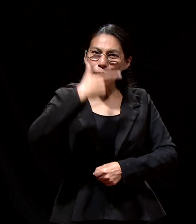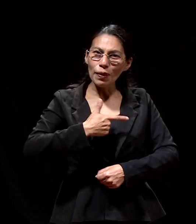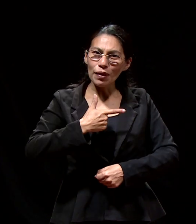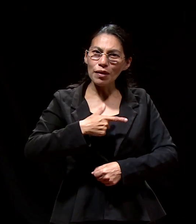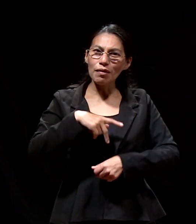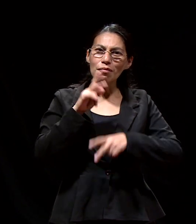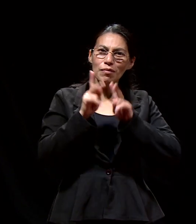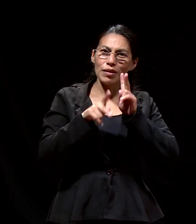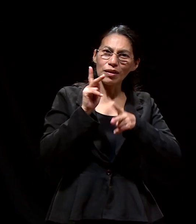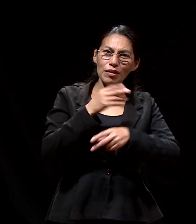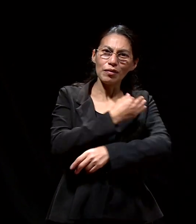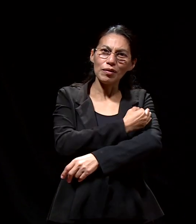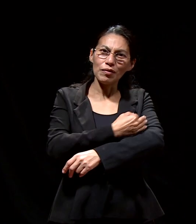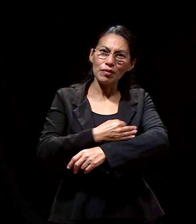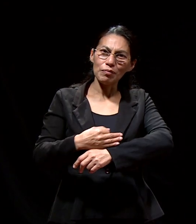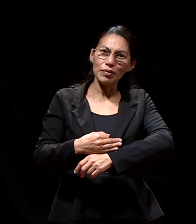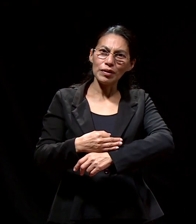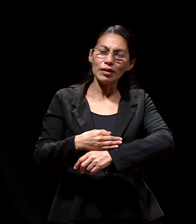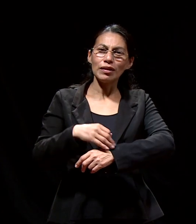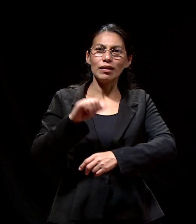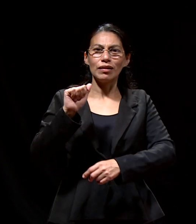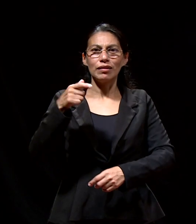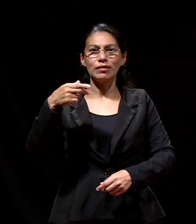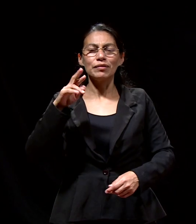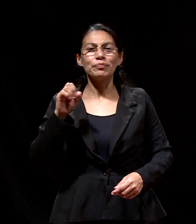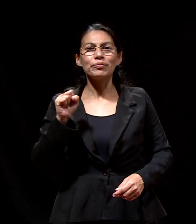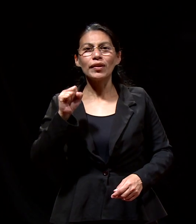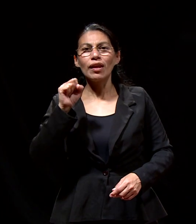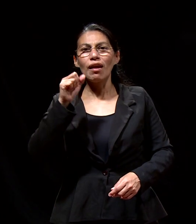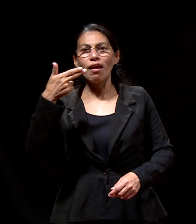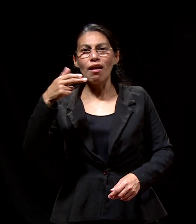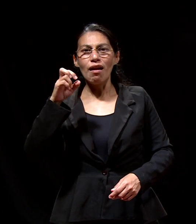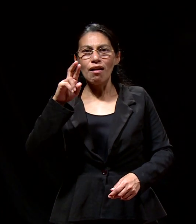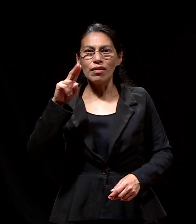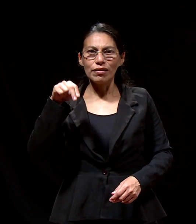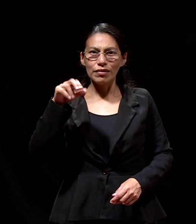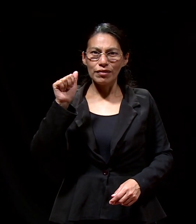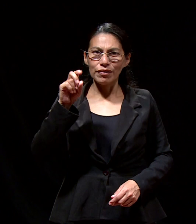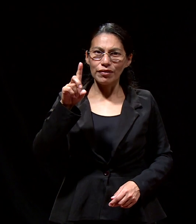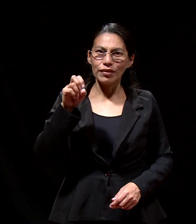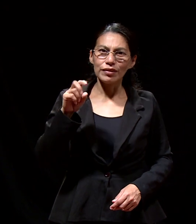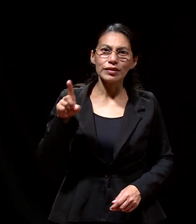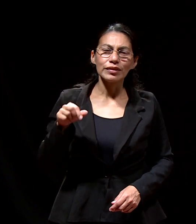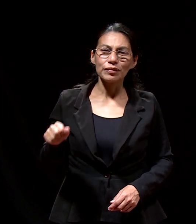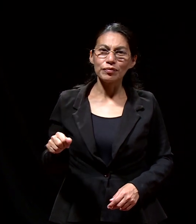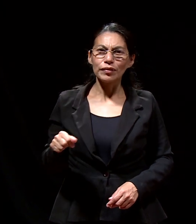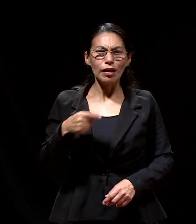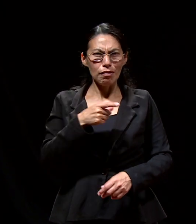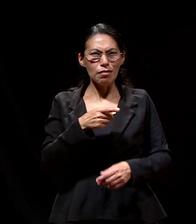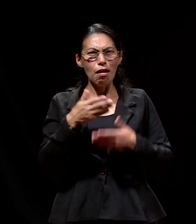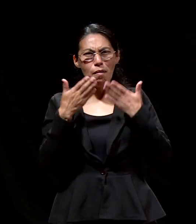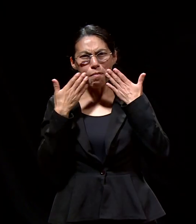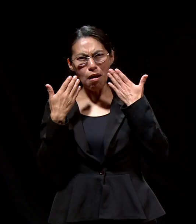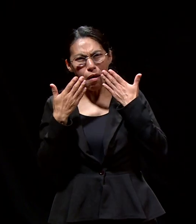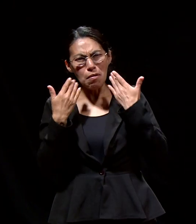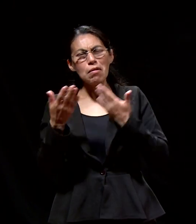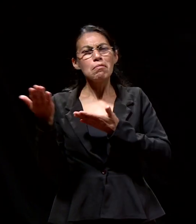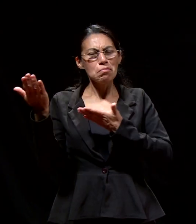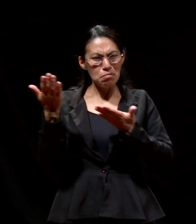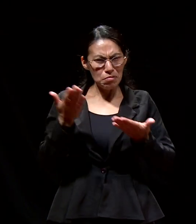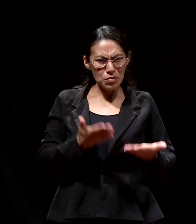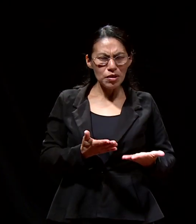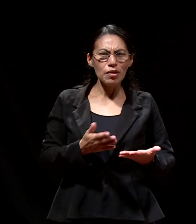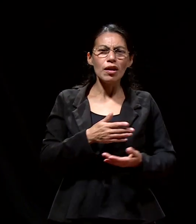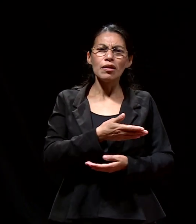con la familia Armenta Hernández quién amablemente ha venido aquí para dar su